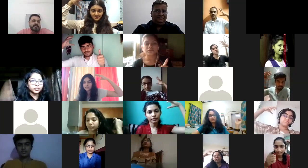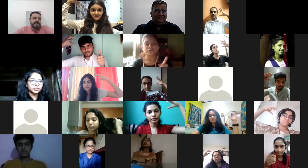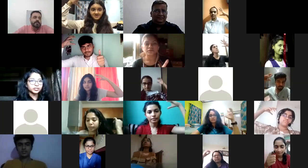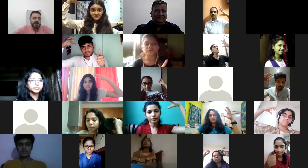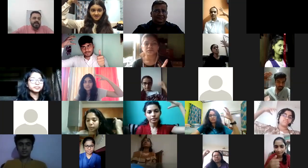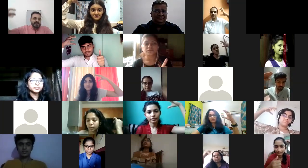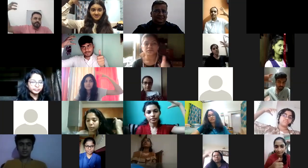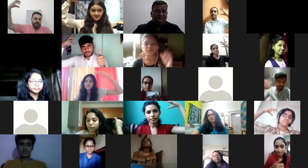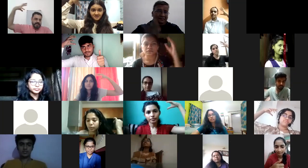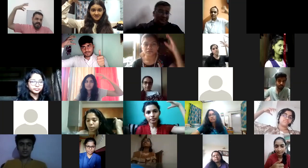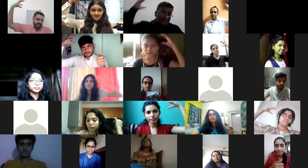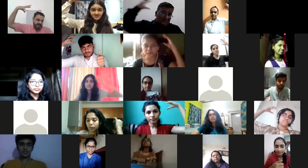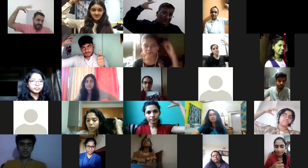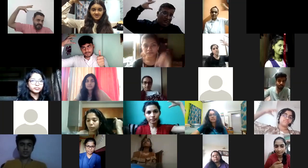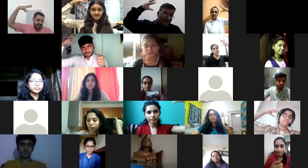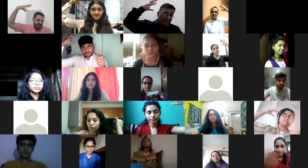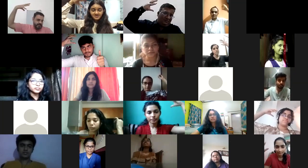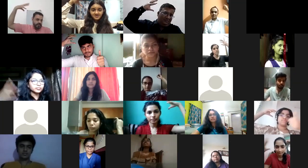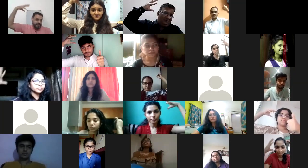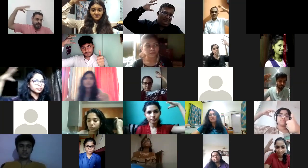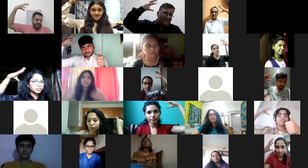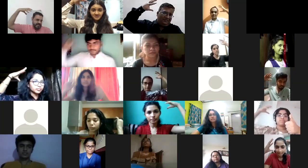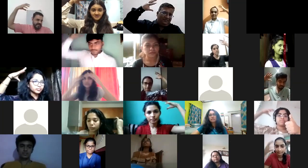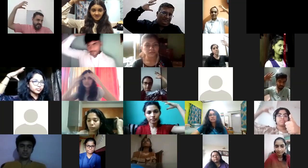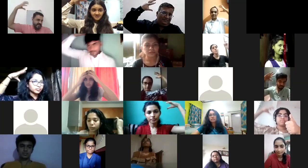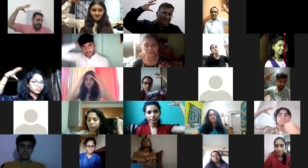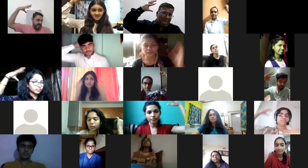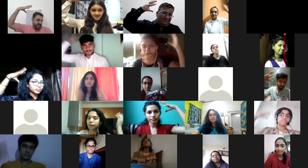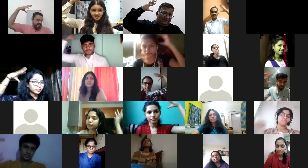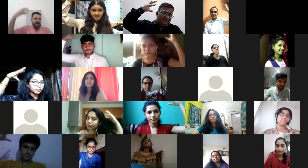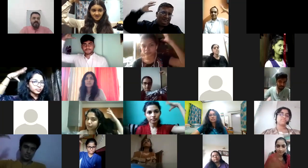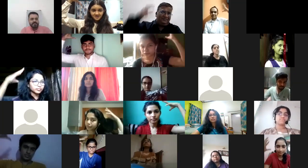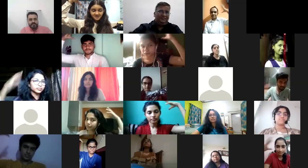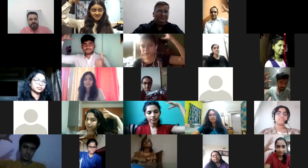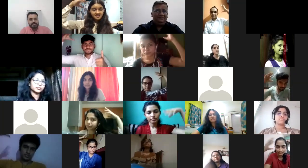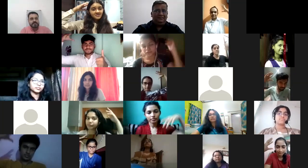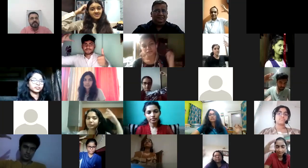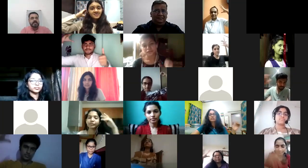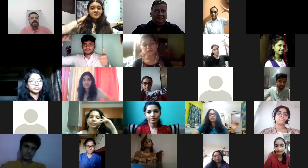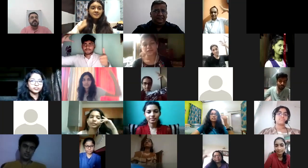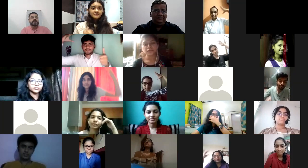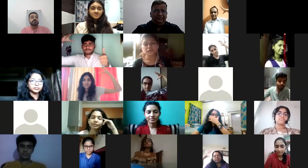के ऊपर है, एकदम दोपहर का टाइम है. 2-3 बार ऐसा करना है. Afternoon. Evening.